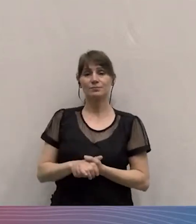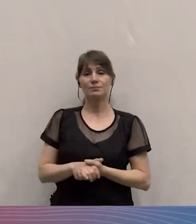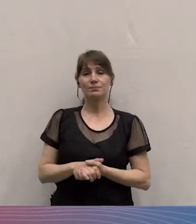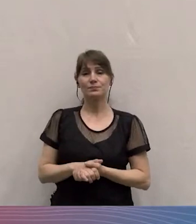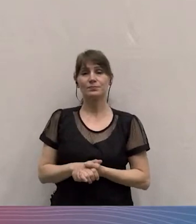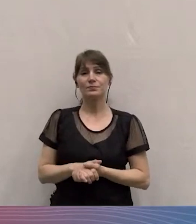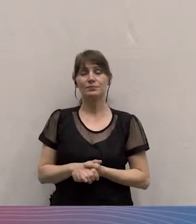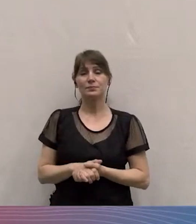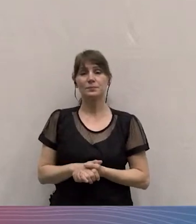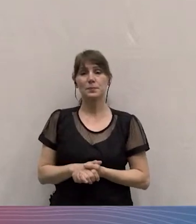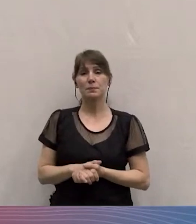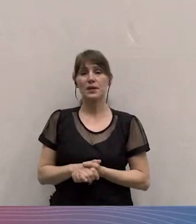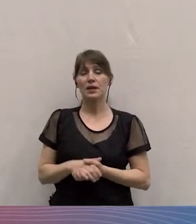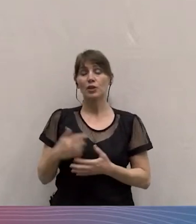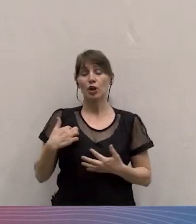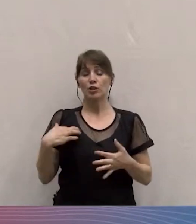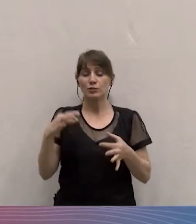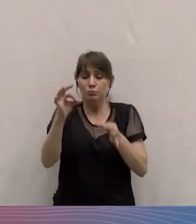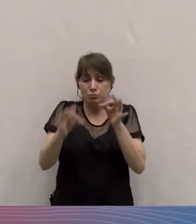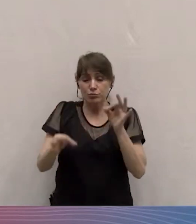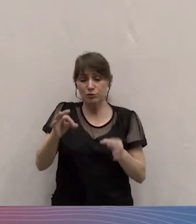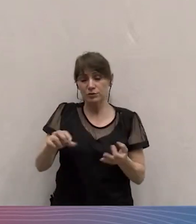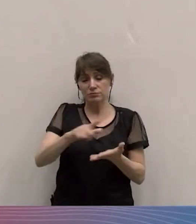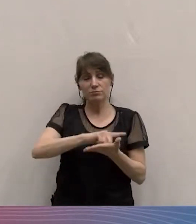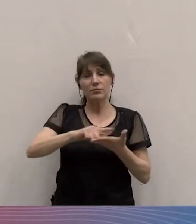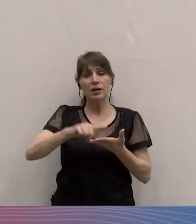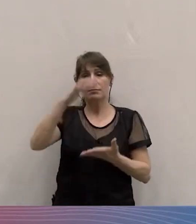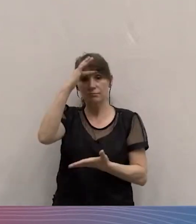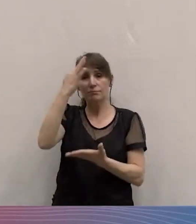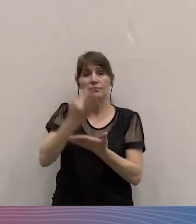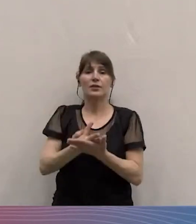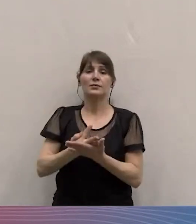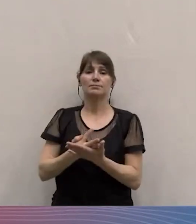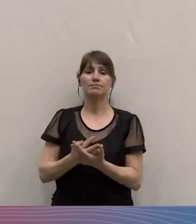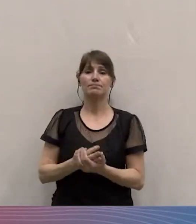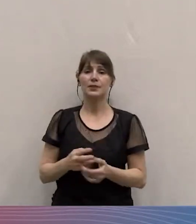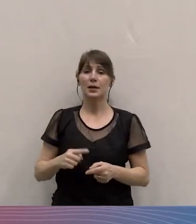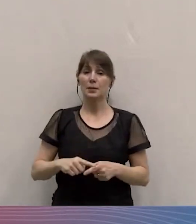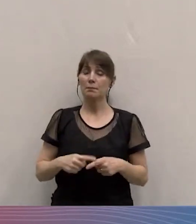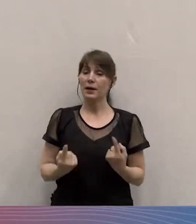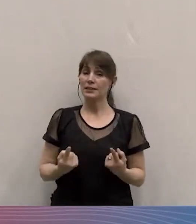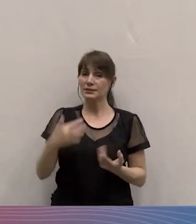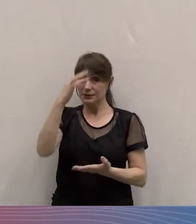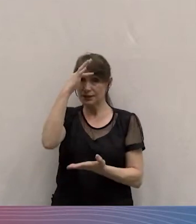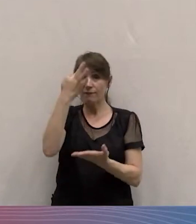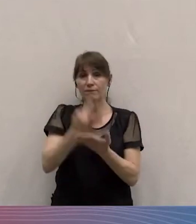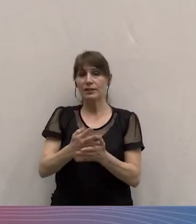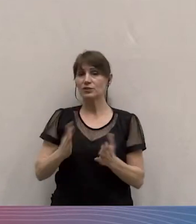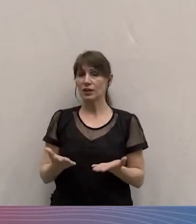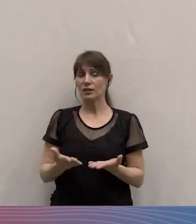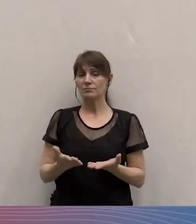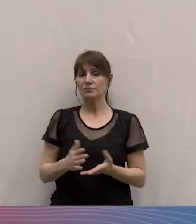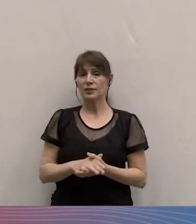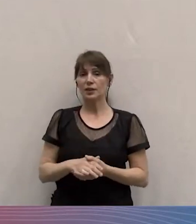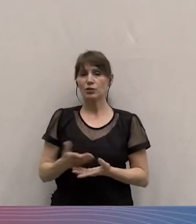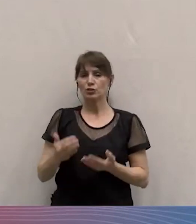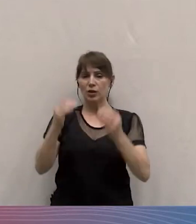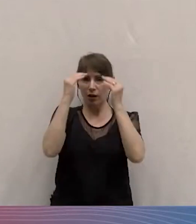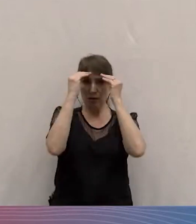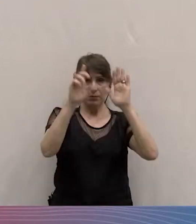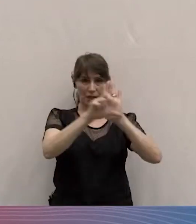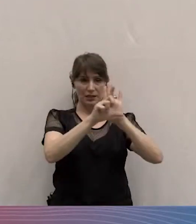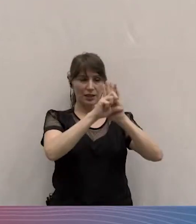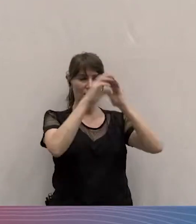de que fôssemos justificados por fé. Mas tendo vindo a fé, já não permanecemos